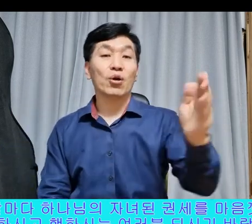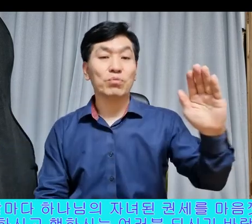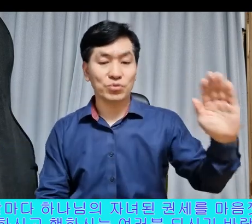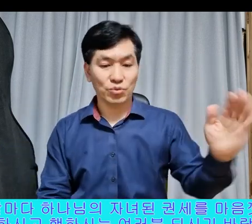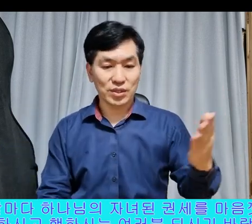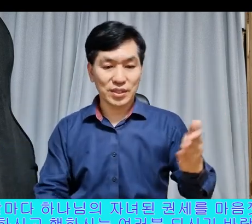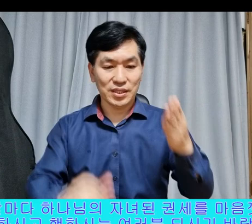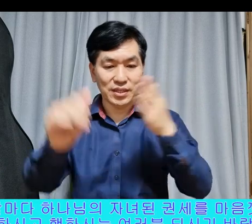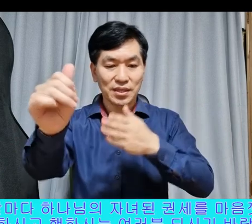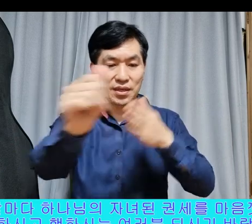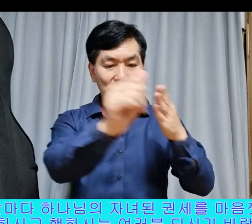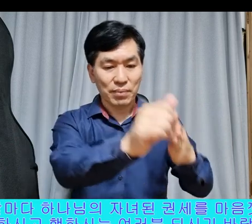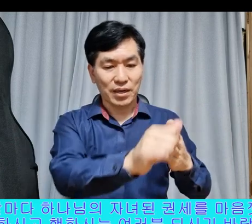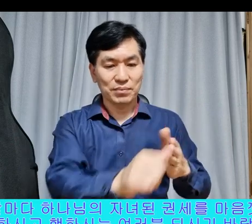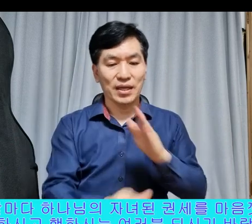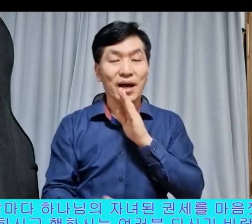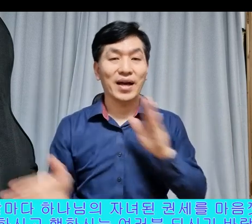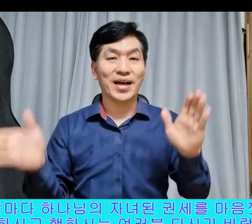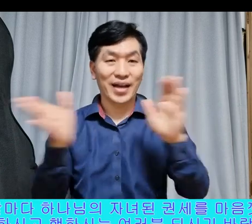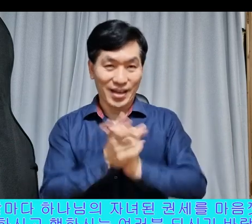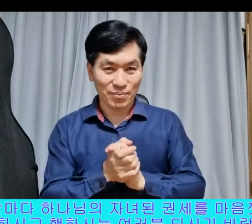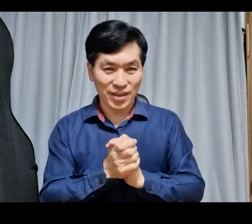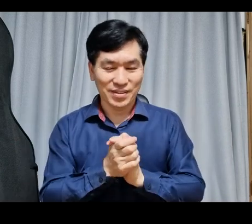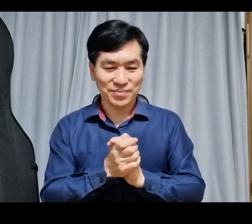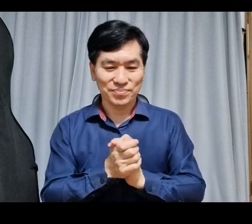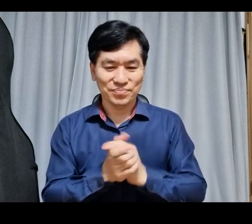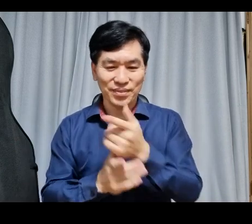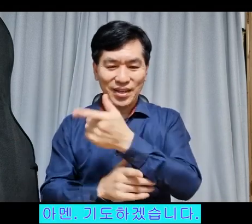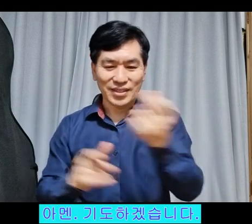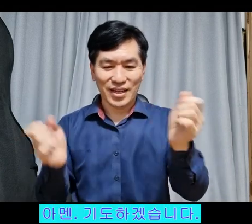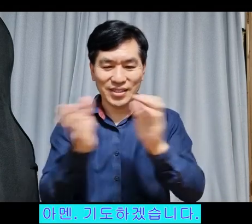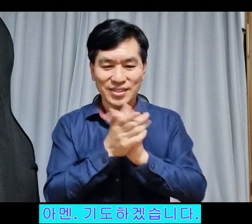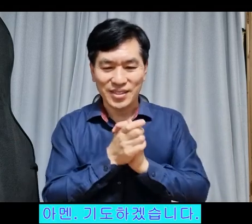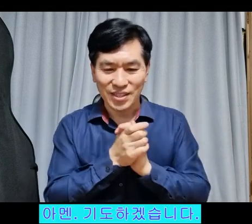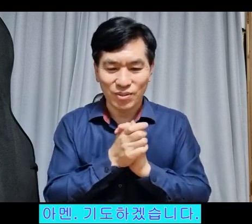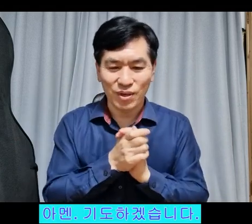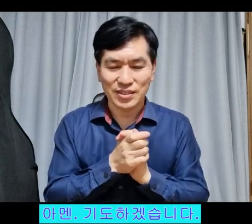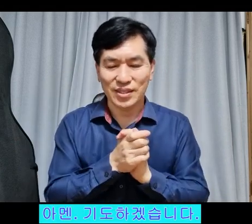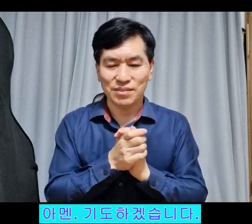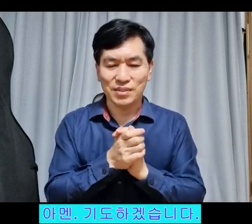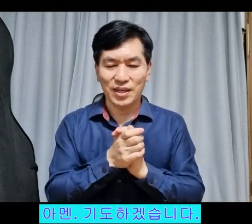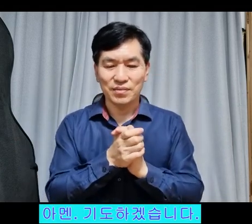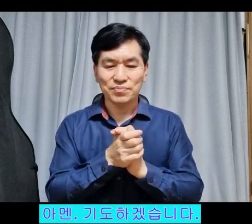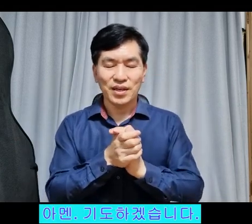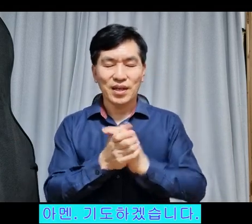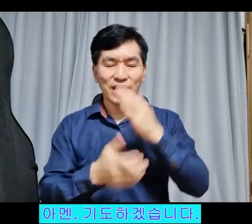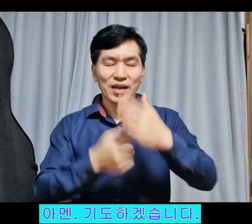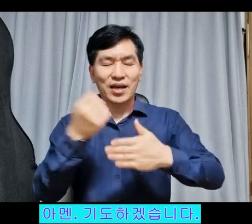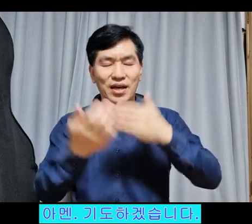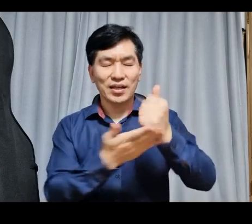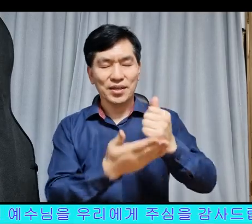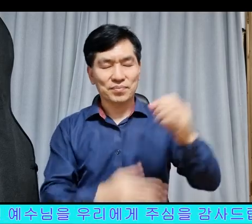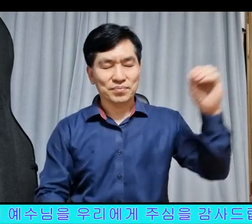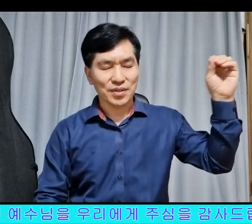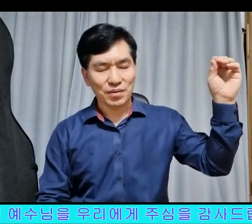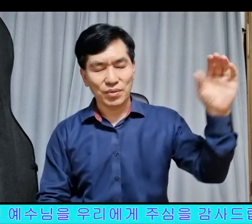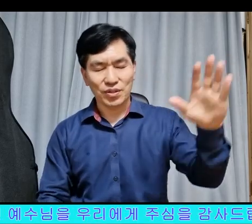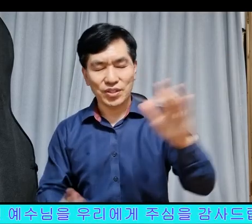여러분 되시기를 바랍니다. 아멘. 다 같이 기도하시겠습니다. 하나님, 빛